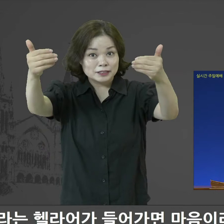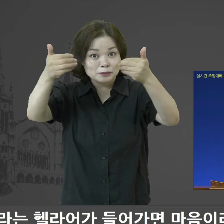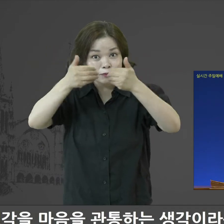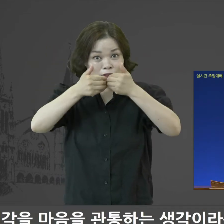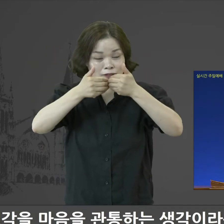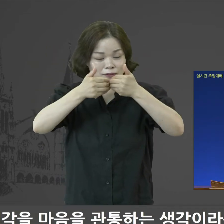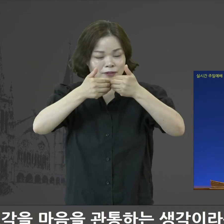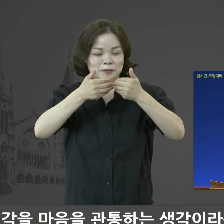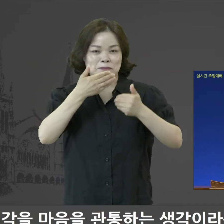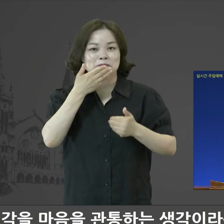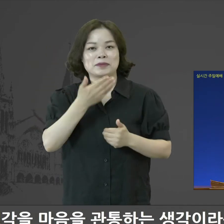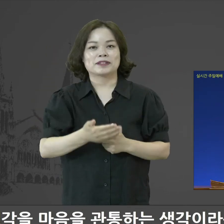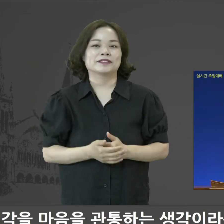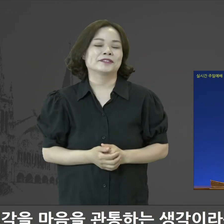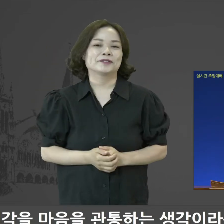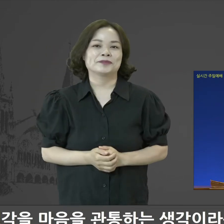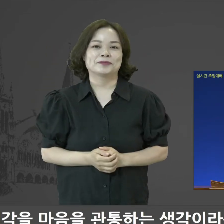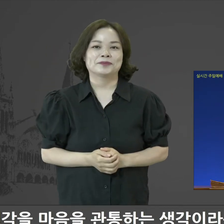집중하시면 따라올 수 있습니다.